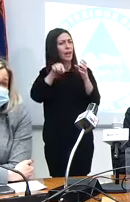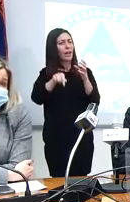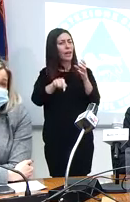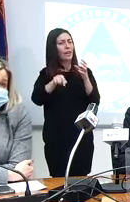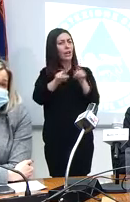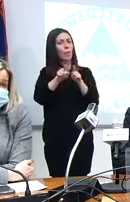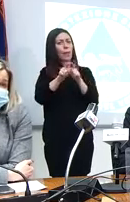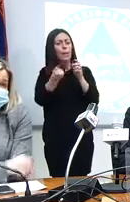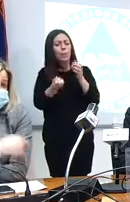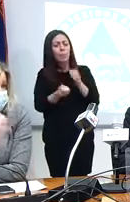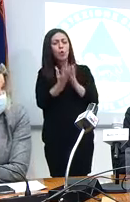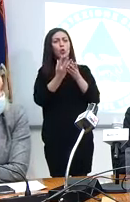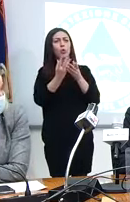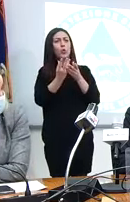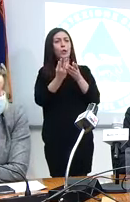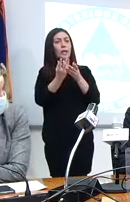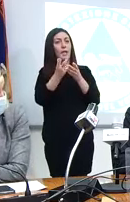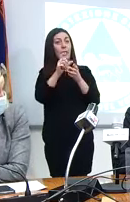licenza, ovviamente.